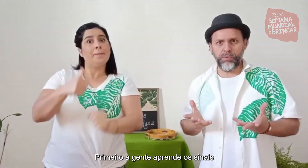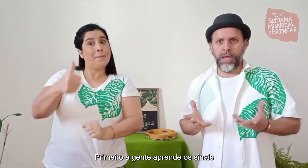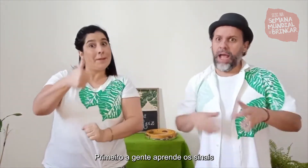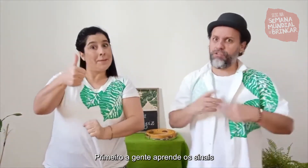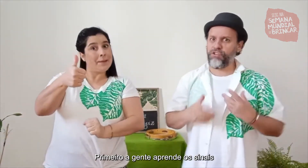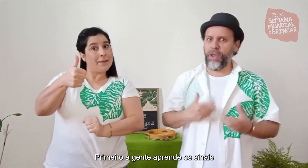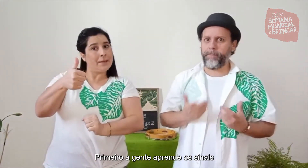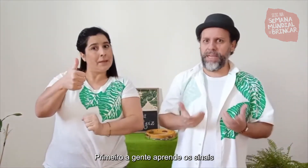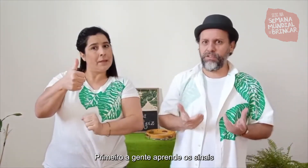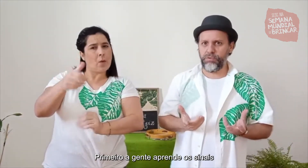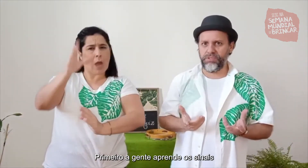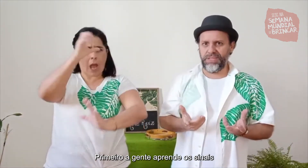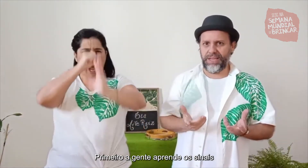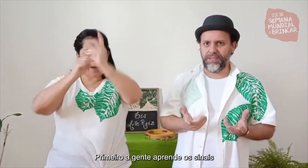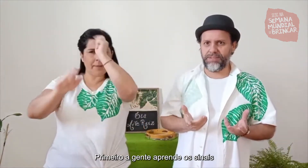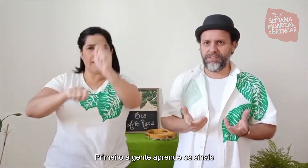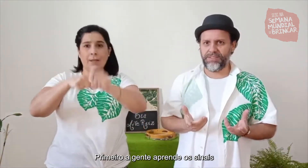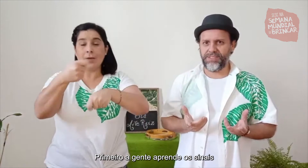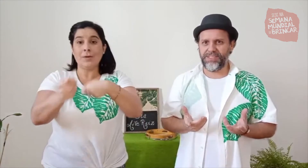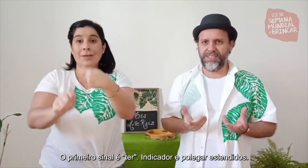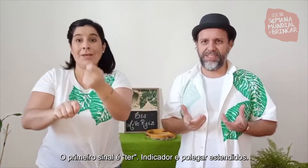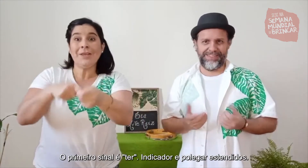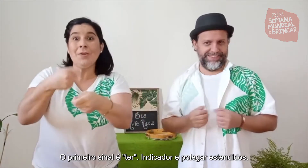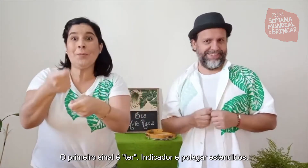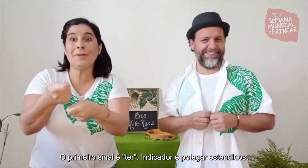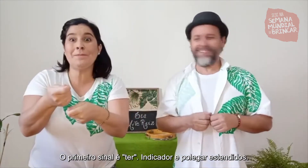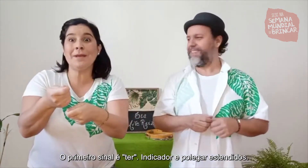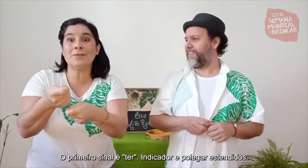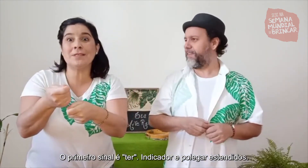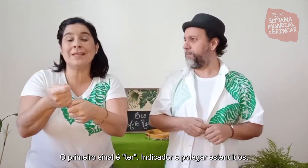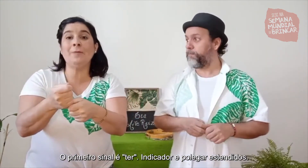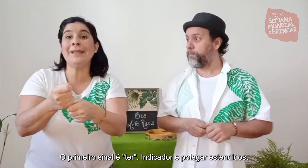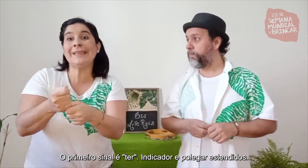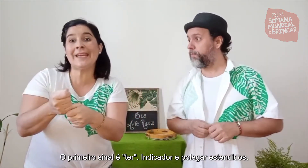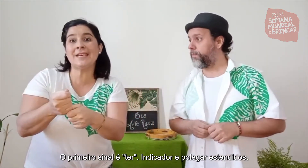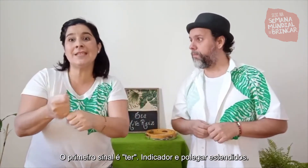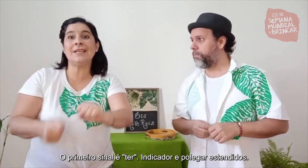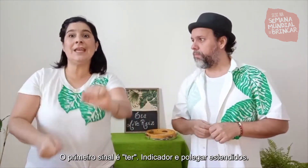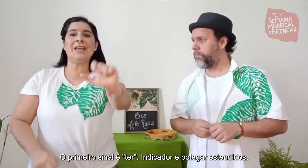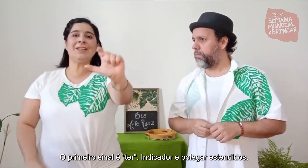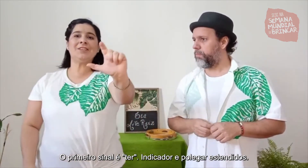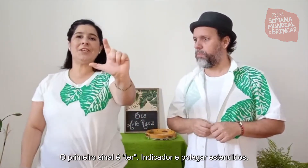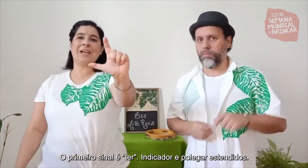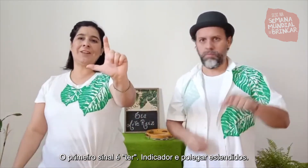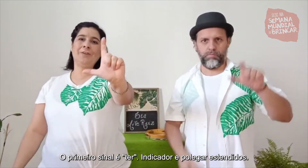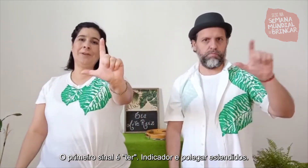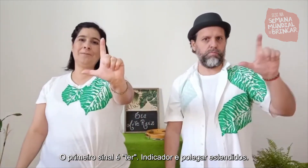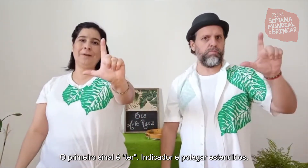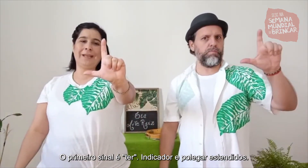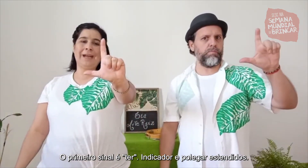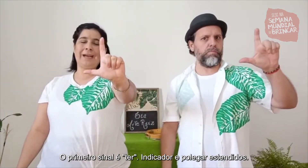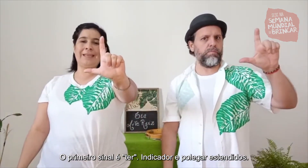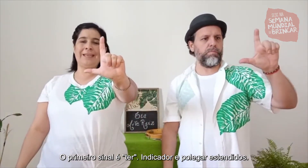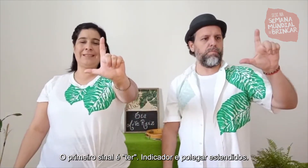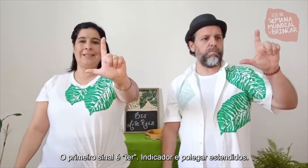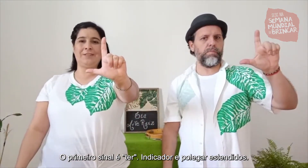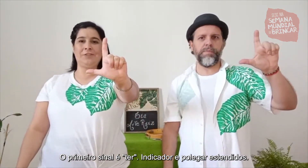a gente aprende os sinais. E o primeiro sinal é ter indicador e polegar